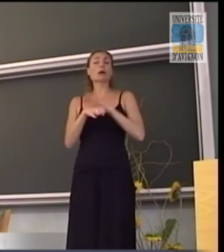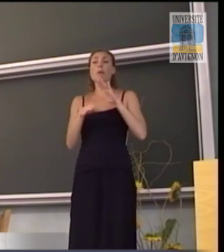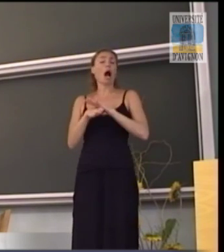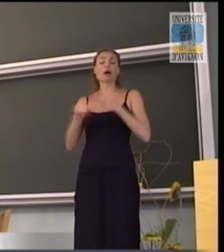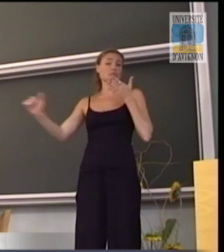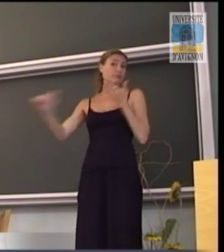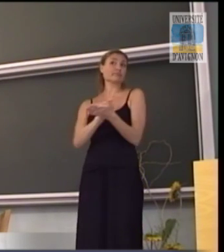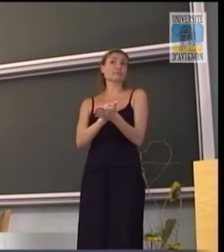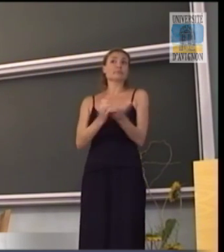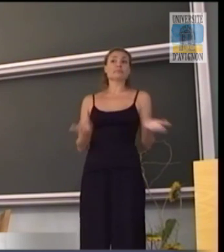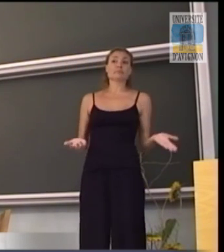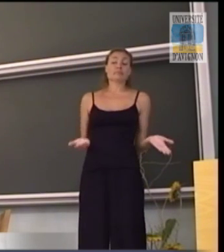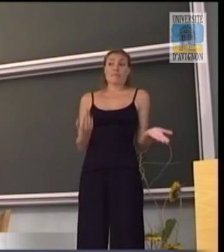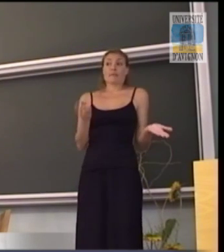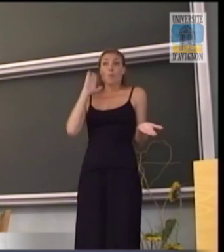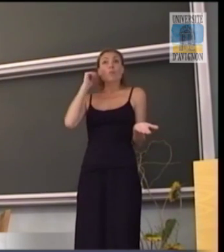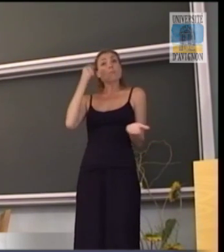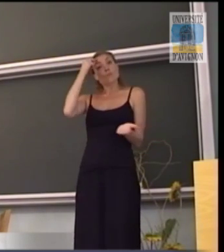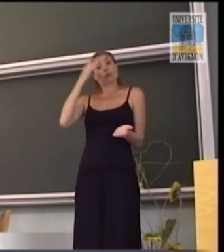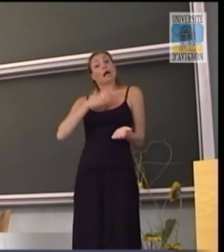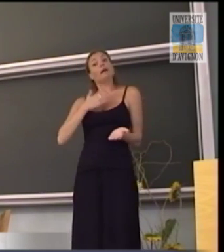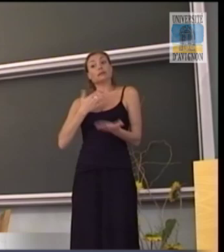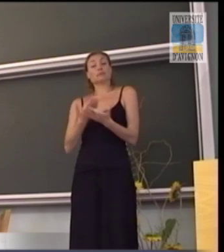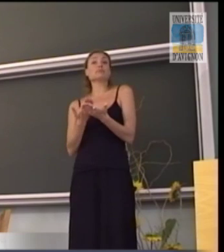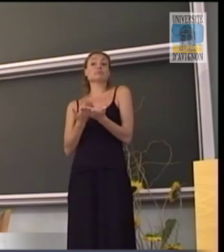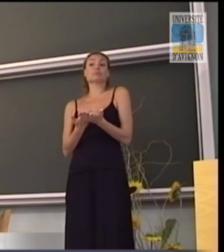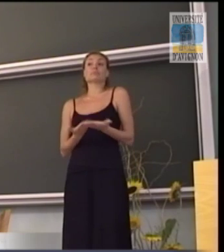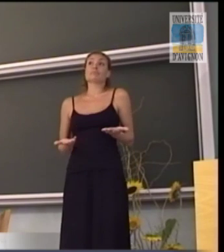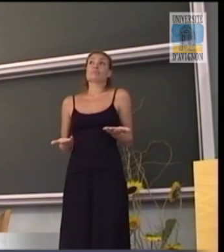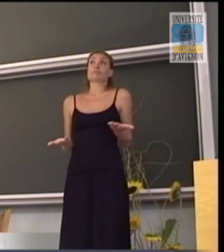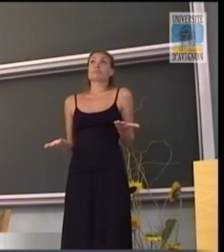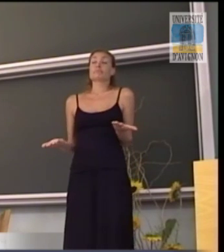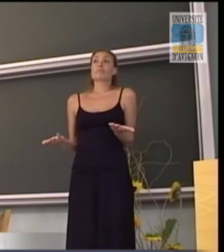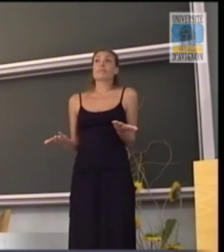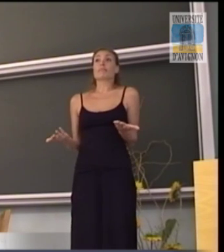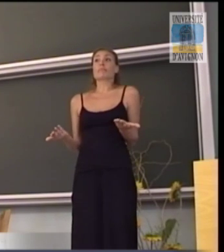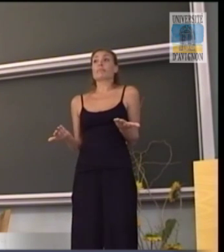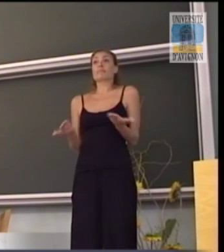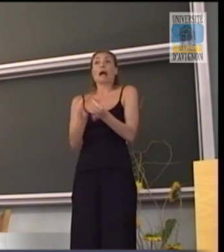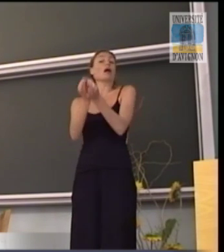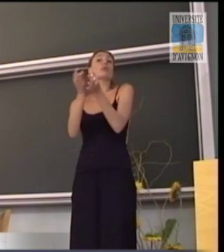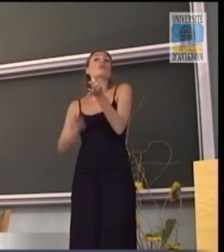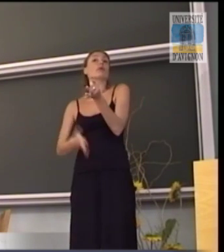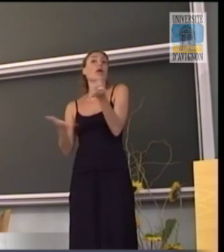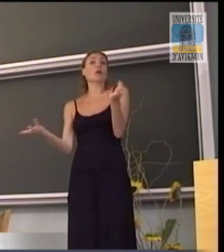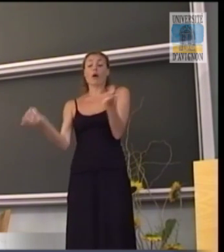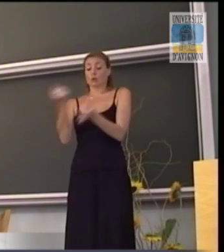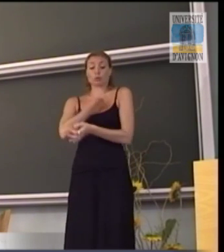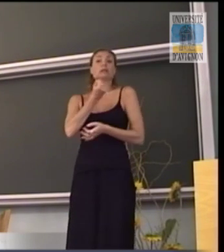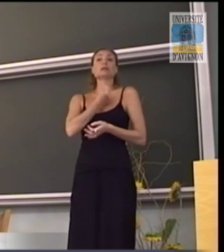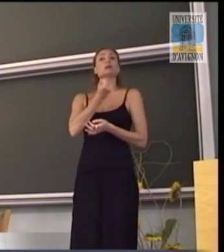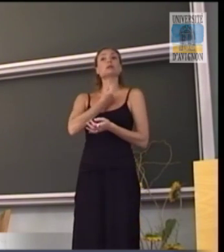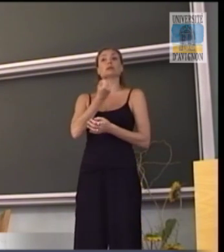Et que je pense qu'il y a aujourd'hui une question à se poser, pourquoi le suicide est devenu la première cause de mortalité au